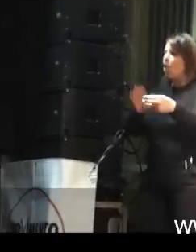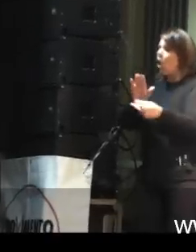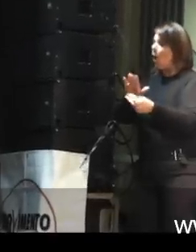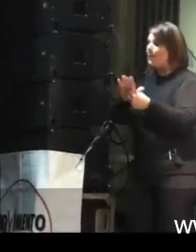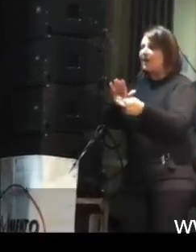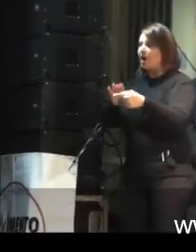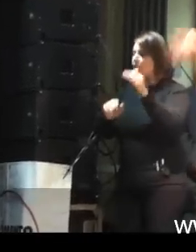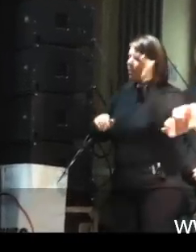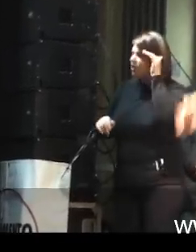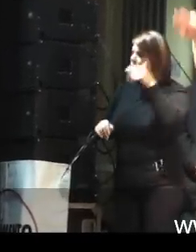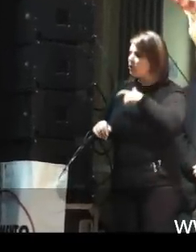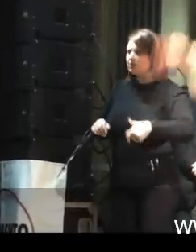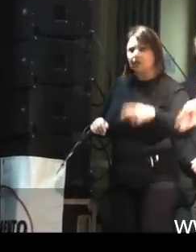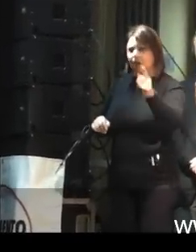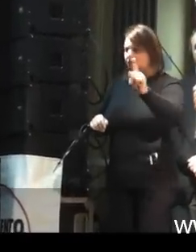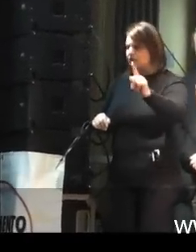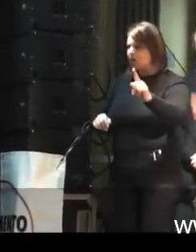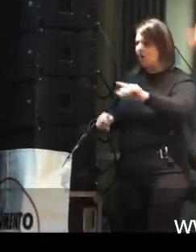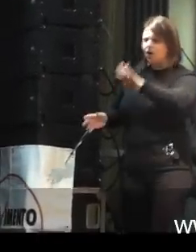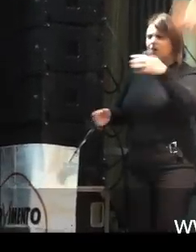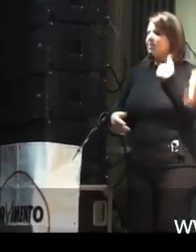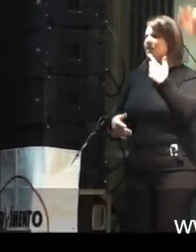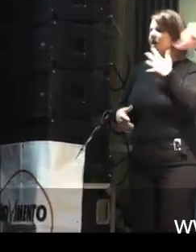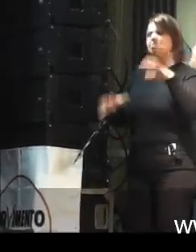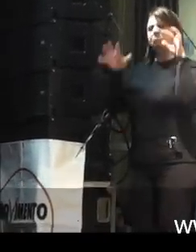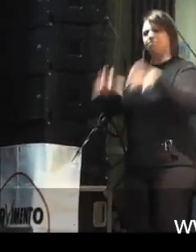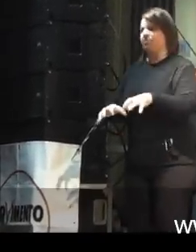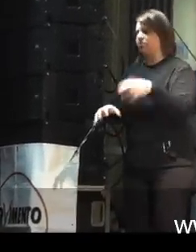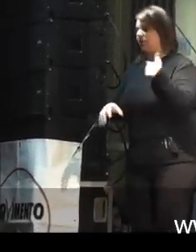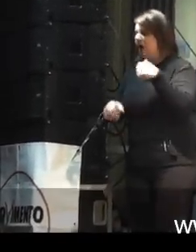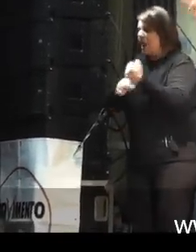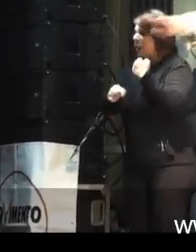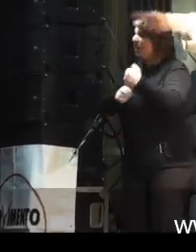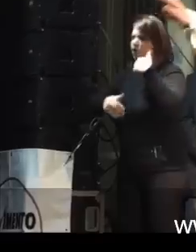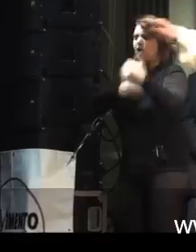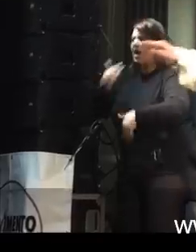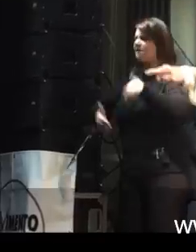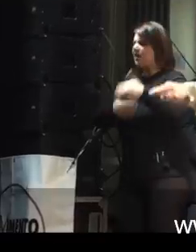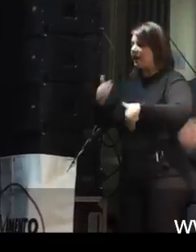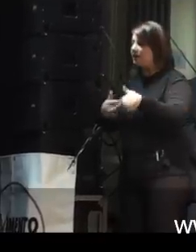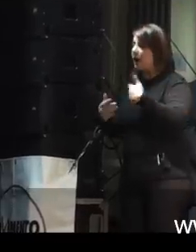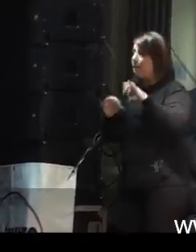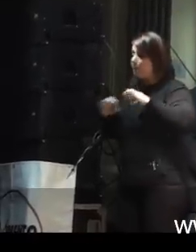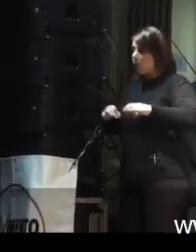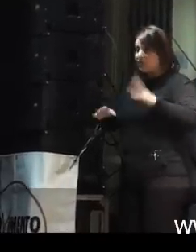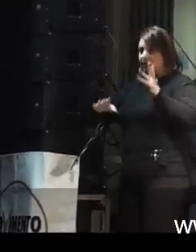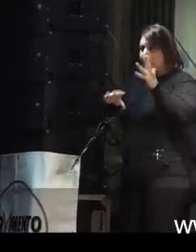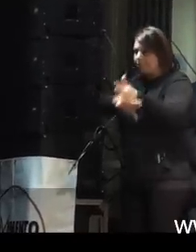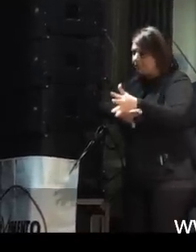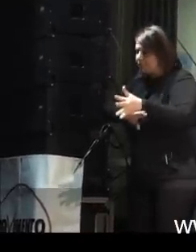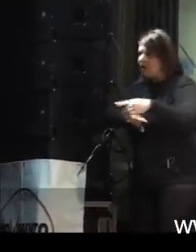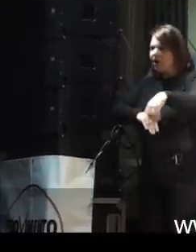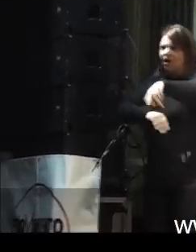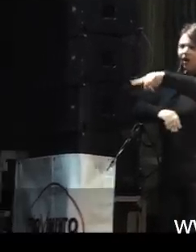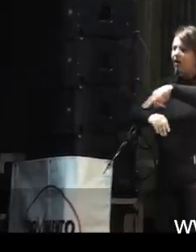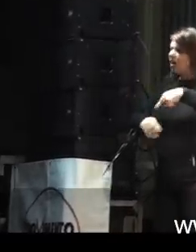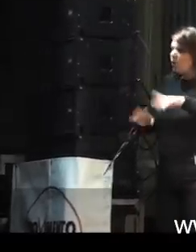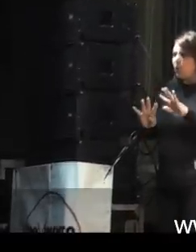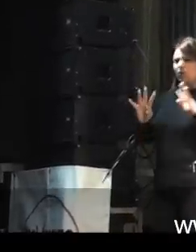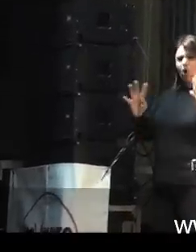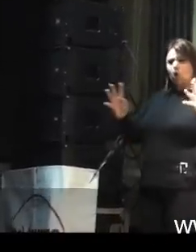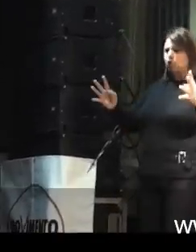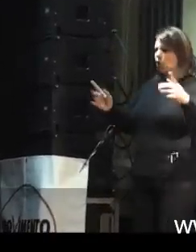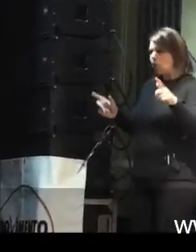i sindacati, sono entrati, se la sono presa, hanno cominciato a lavorare, è arrivata la polizia, la cittadinanza ha fatto